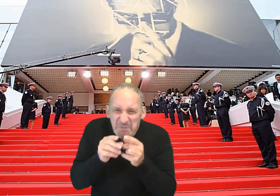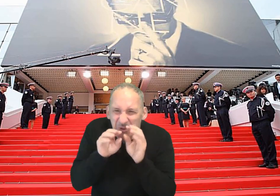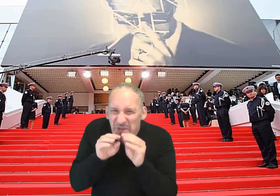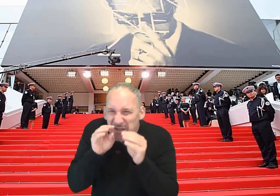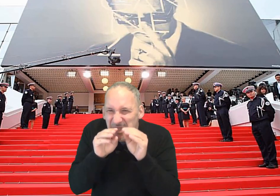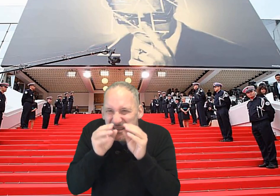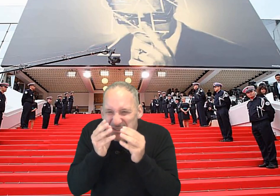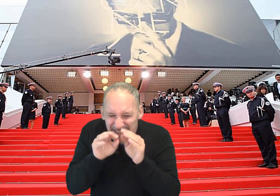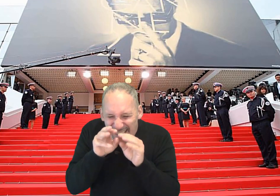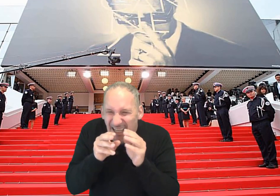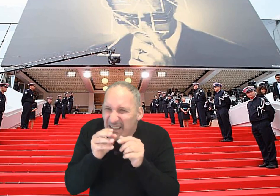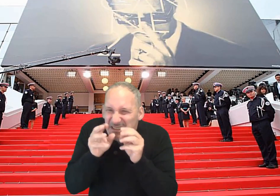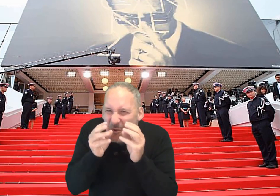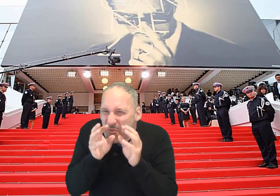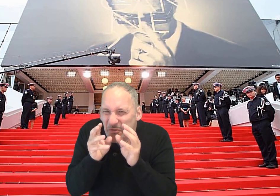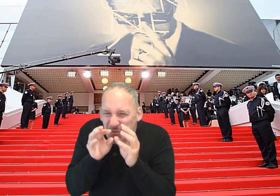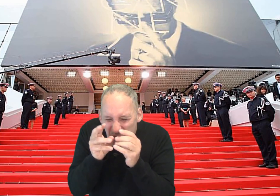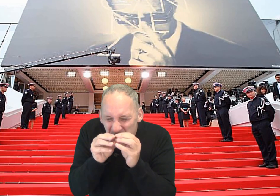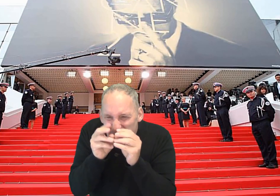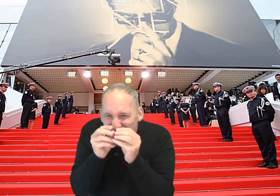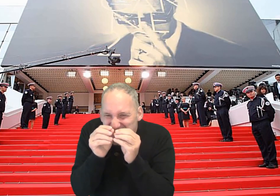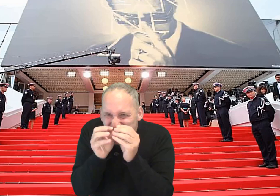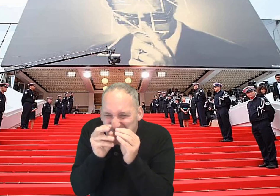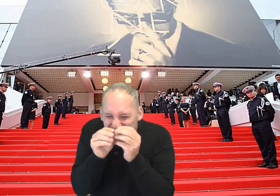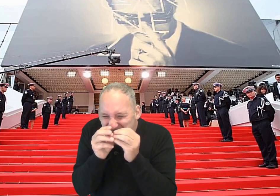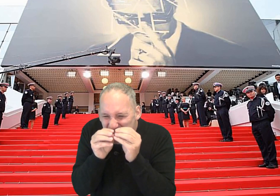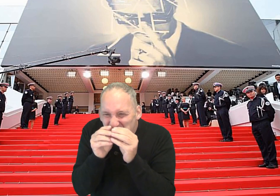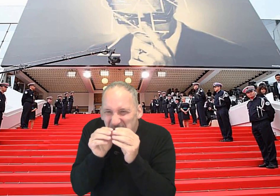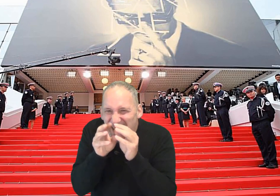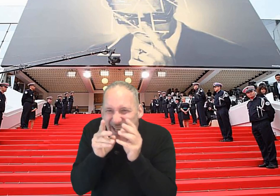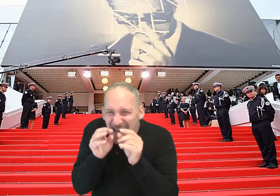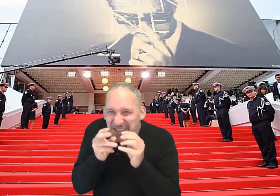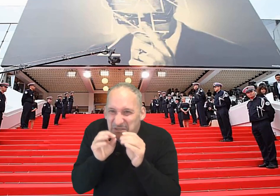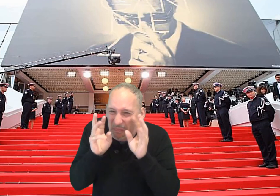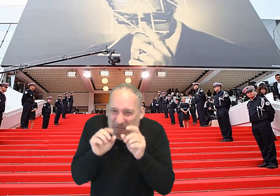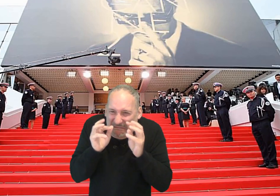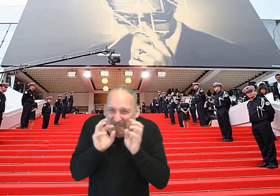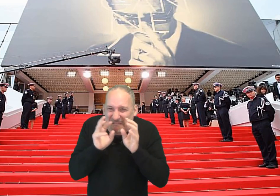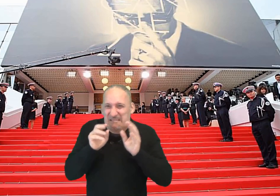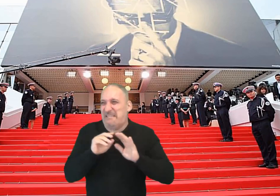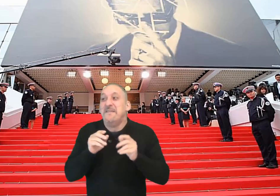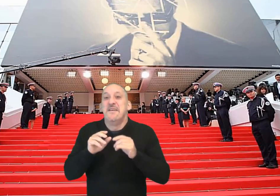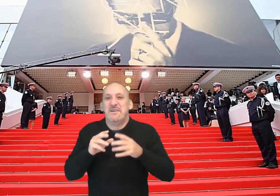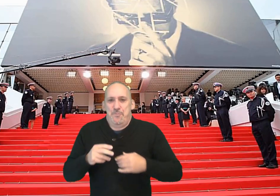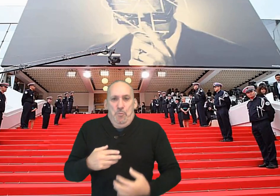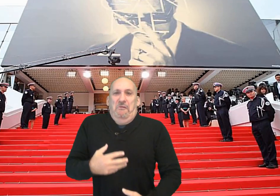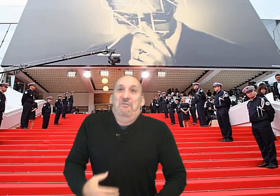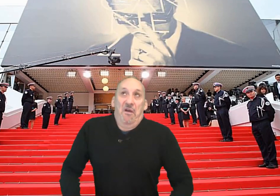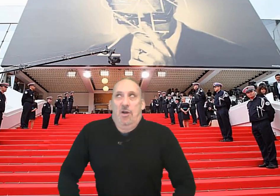peu limite, homophobe, raciste, un peu réac et tout. Voilà. Et puis bon, voilà, Alain